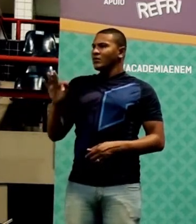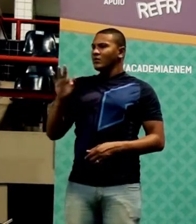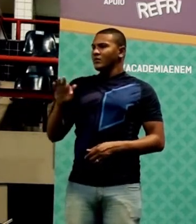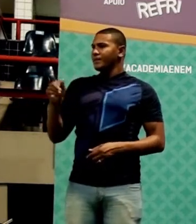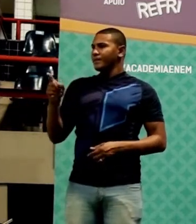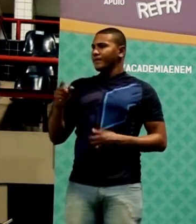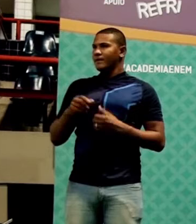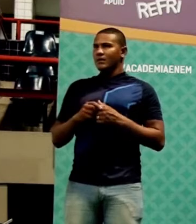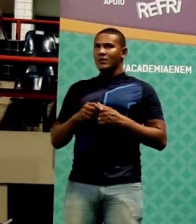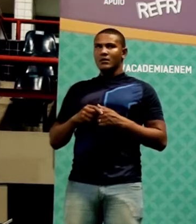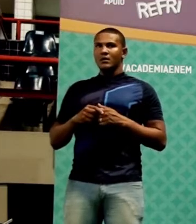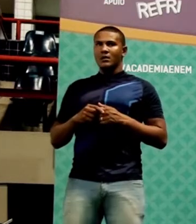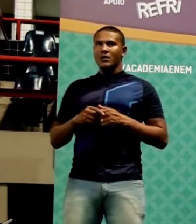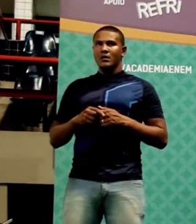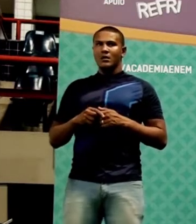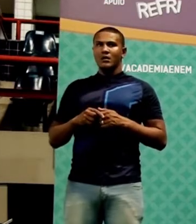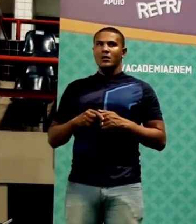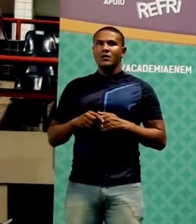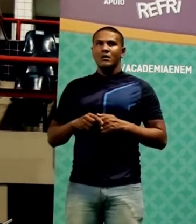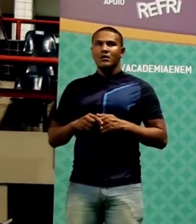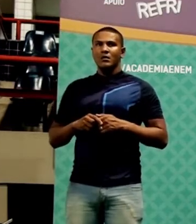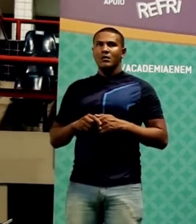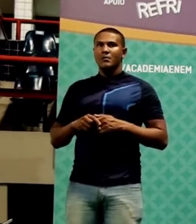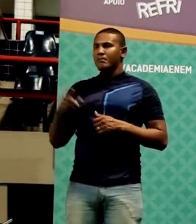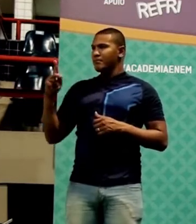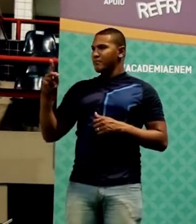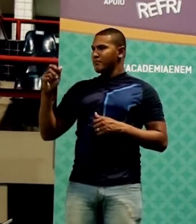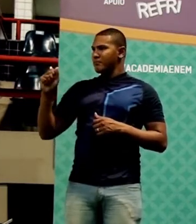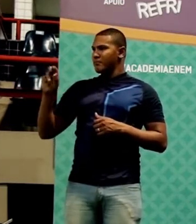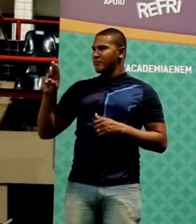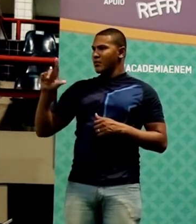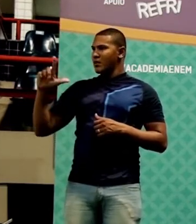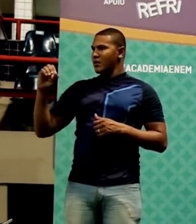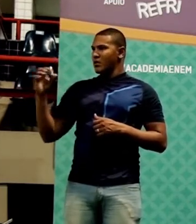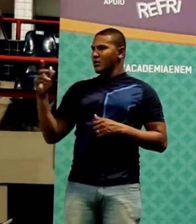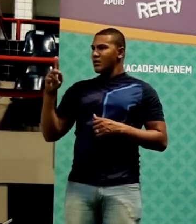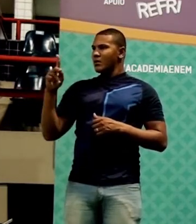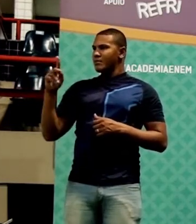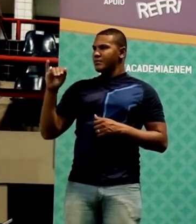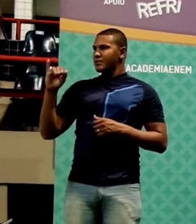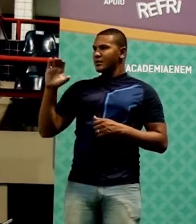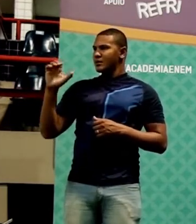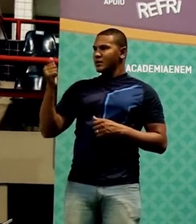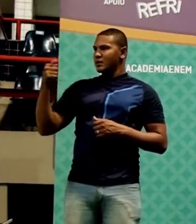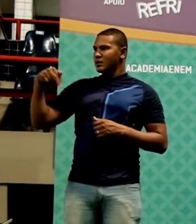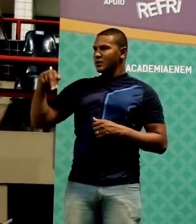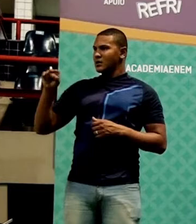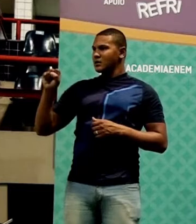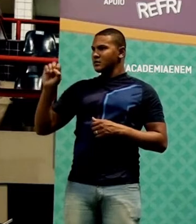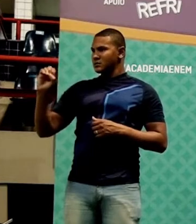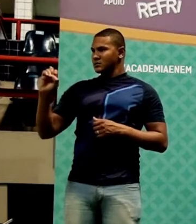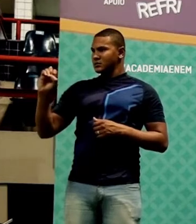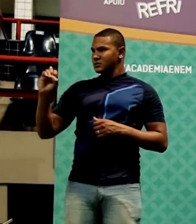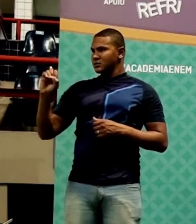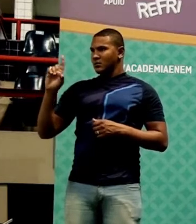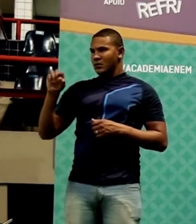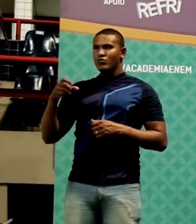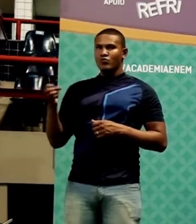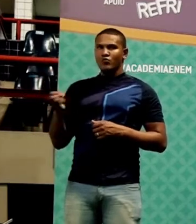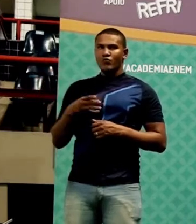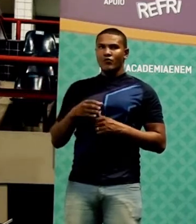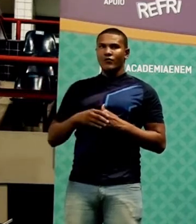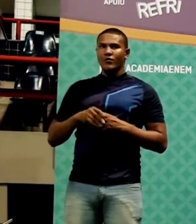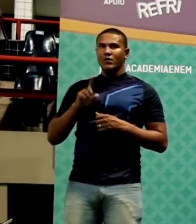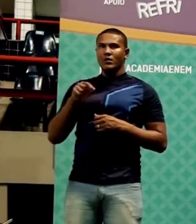É a Faculdade Paulo Picanso, aqui perto da Assembleia Legislativa. E eles trabalham um